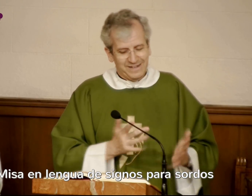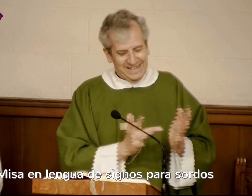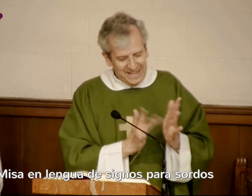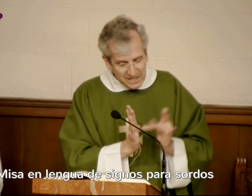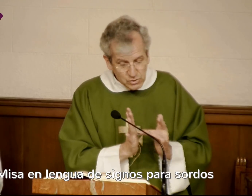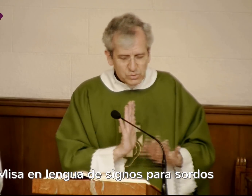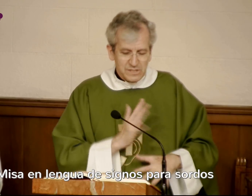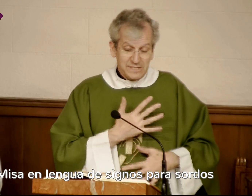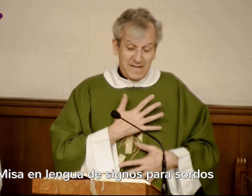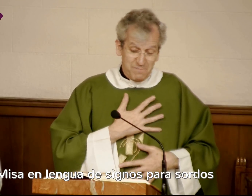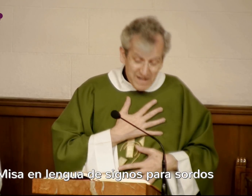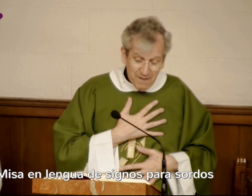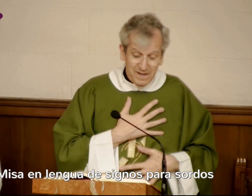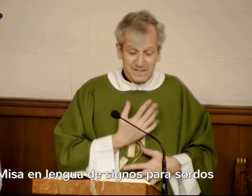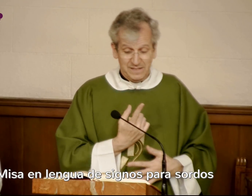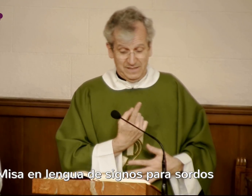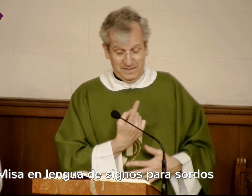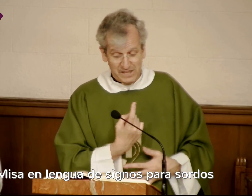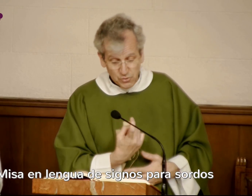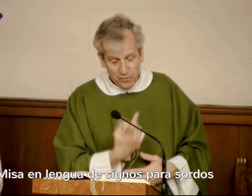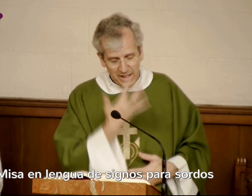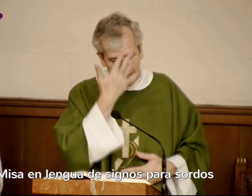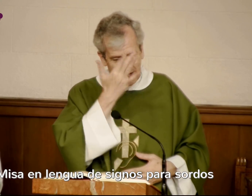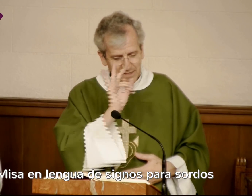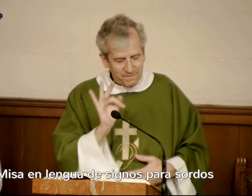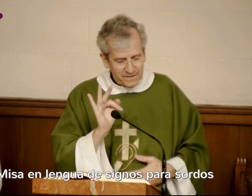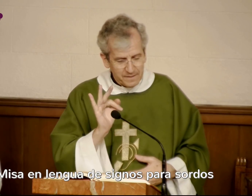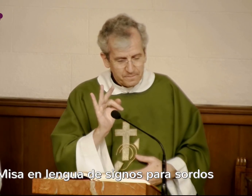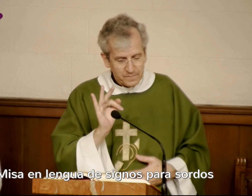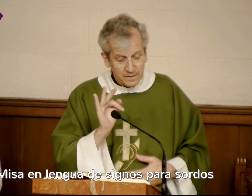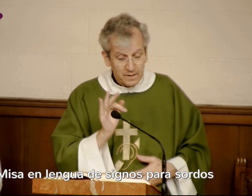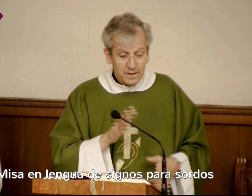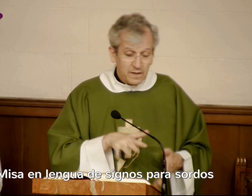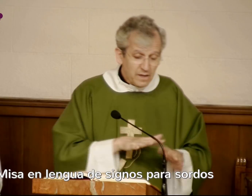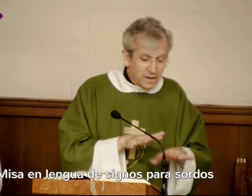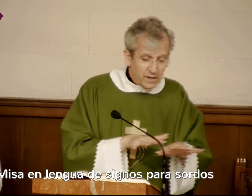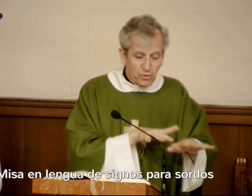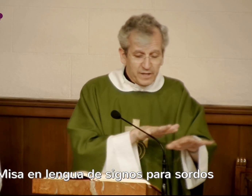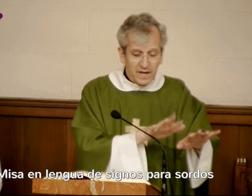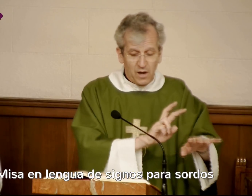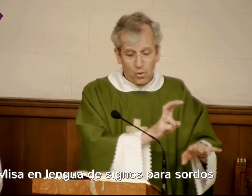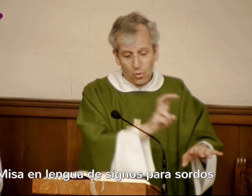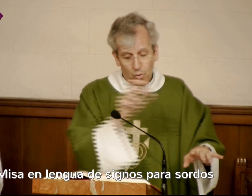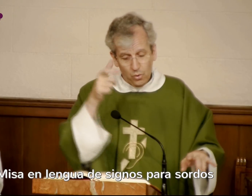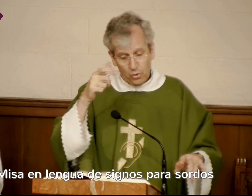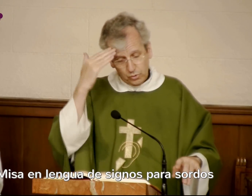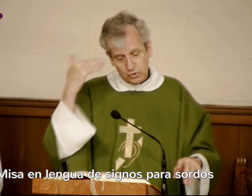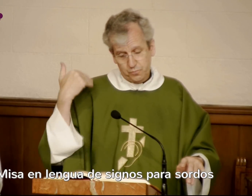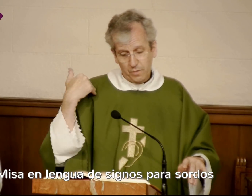y Jesús se admiraba de su falta de fe. Y recorría otros